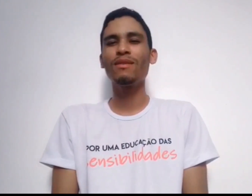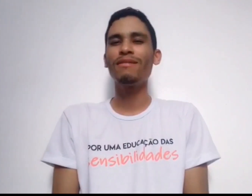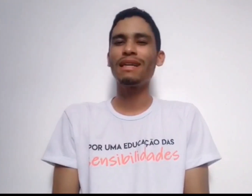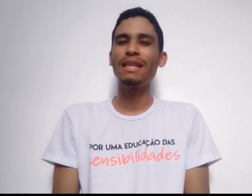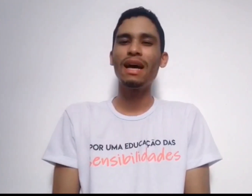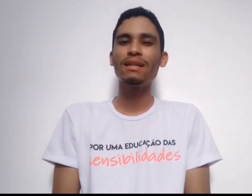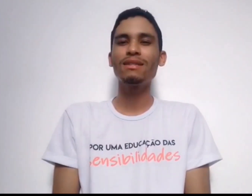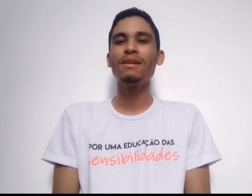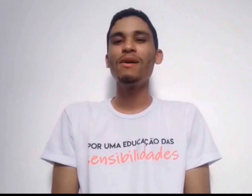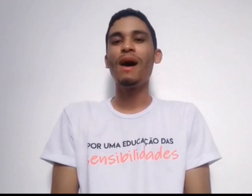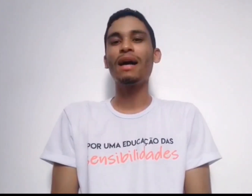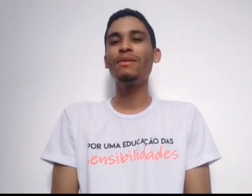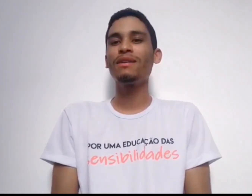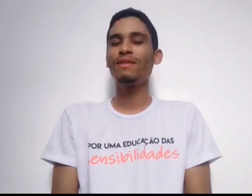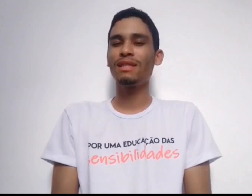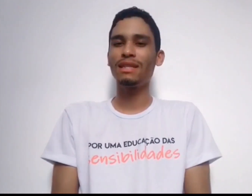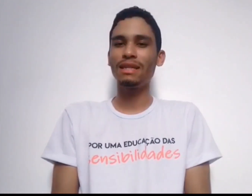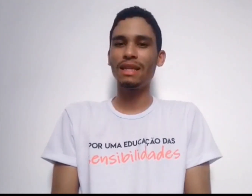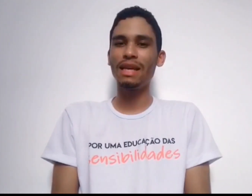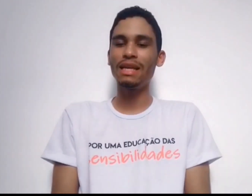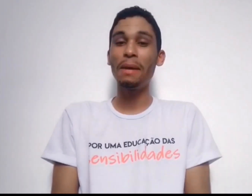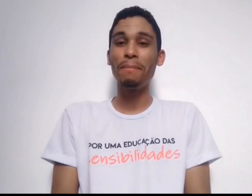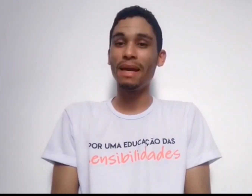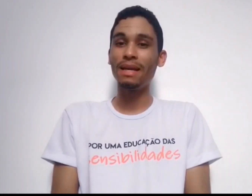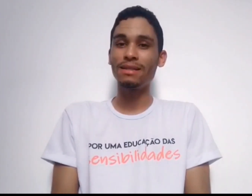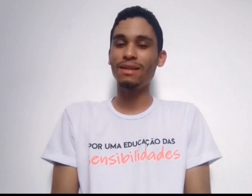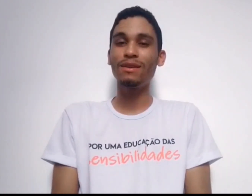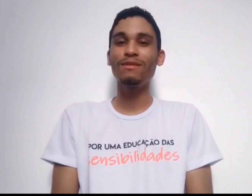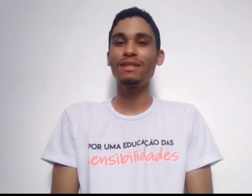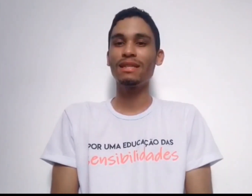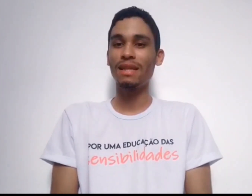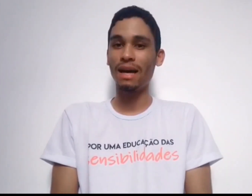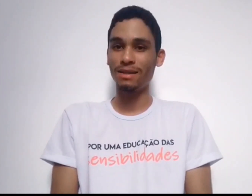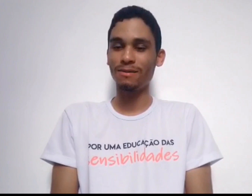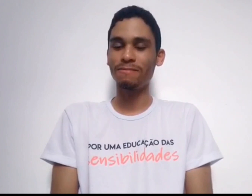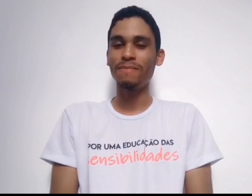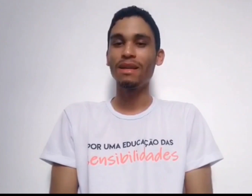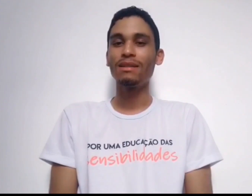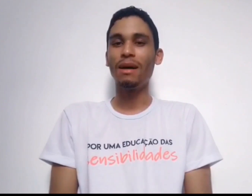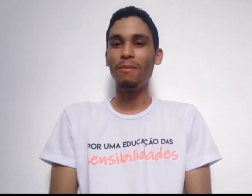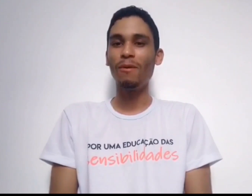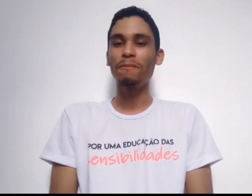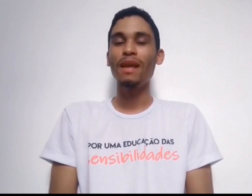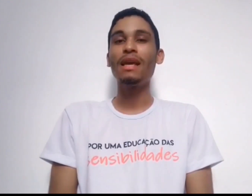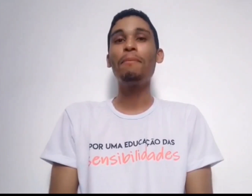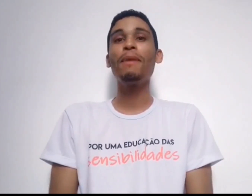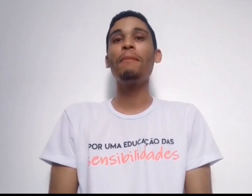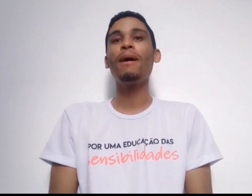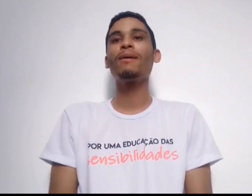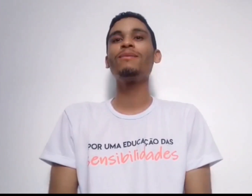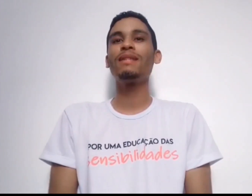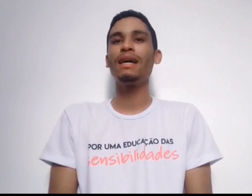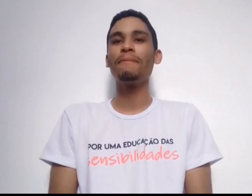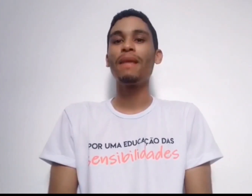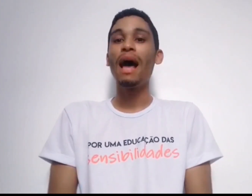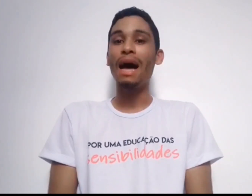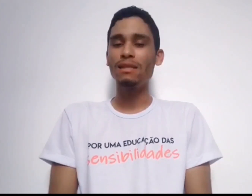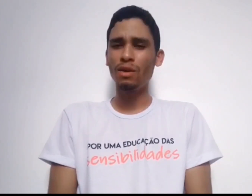uma verdade, aquilo que vocês já têm em mente, aquilo que vocês acham, tá bom? E a primeira pergunta é, as línguas